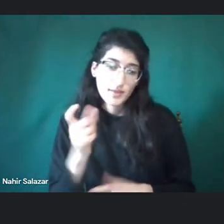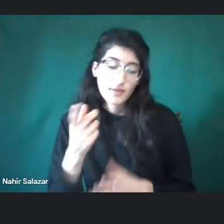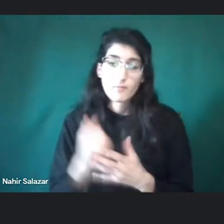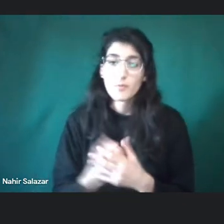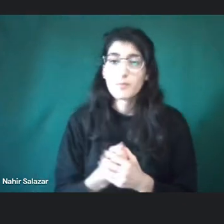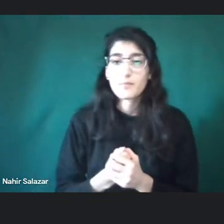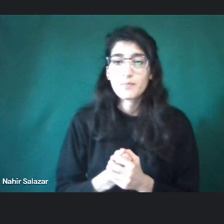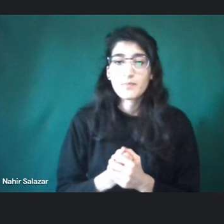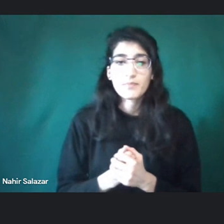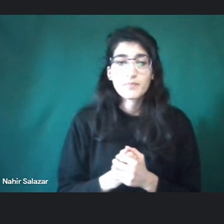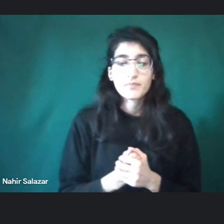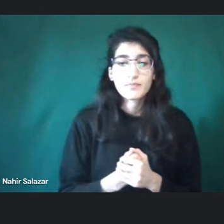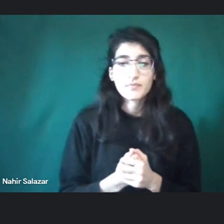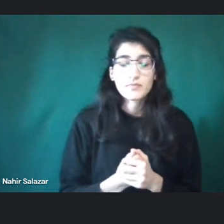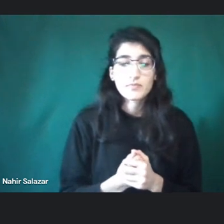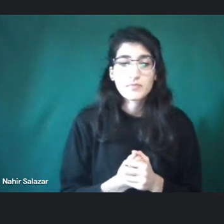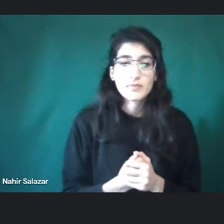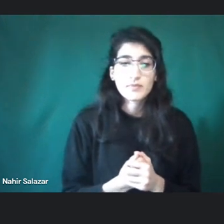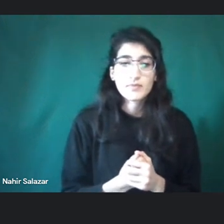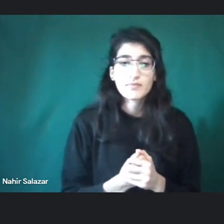la creencia. ¿Qué más?